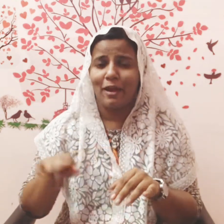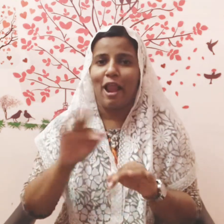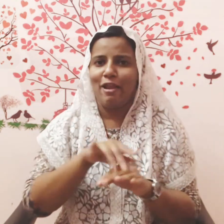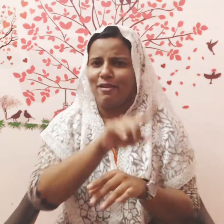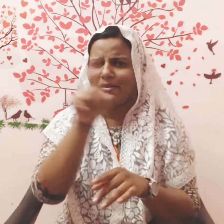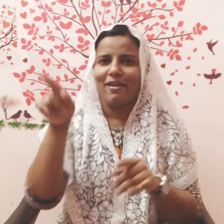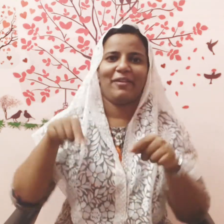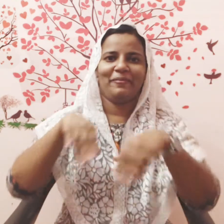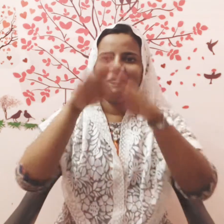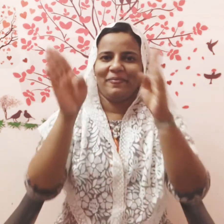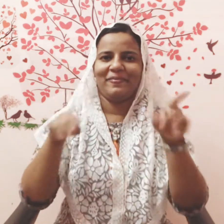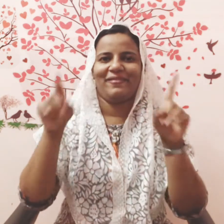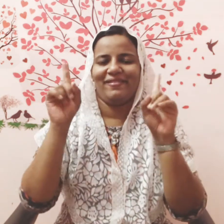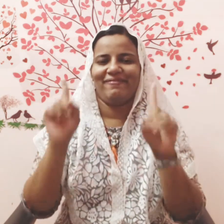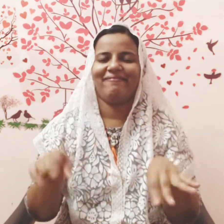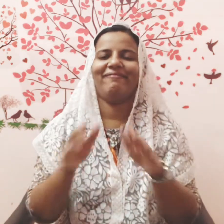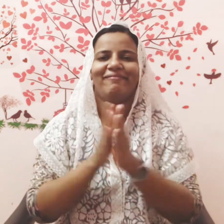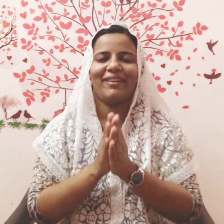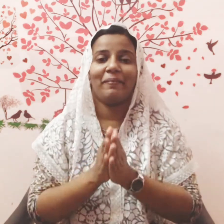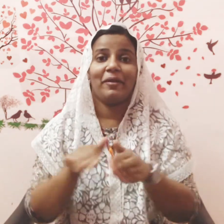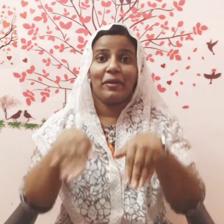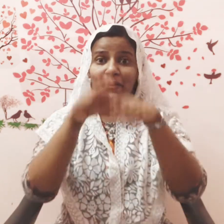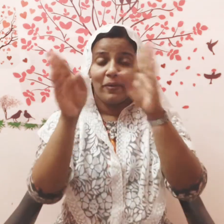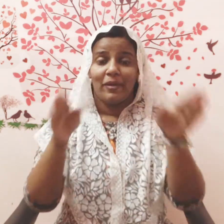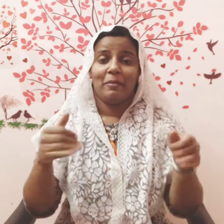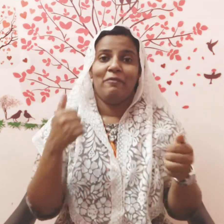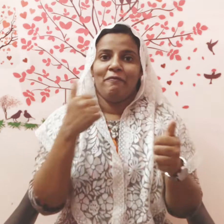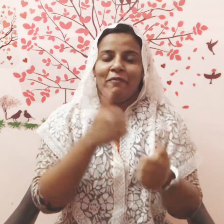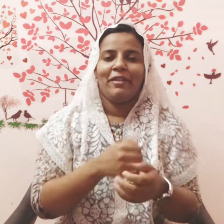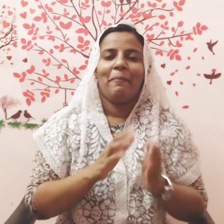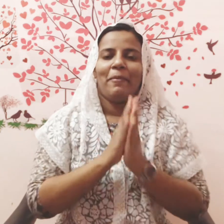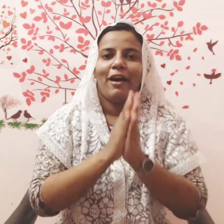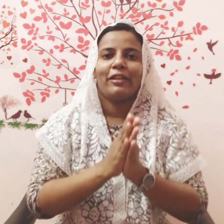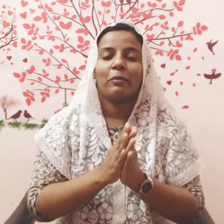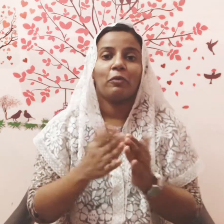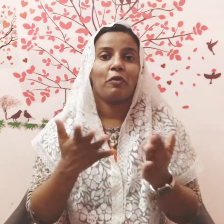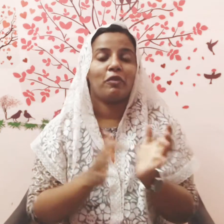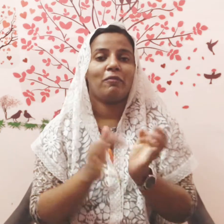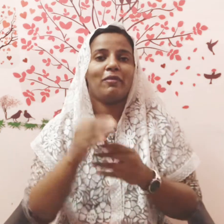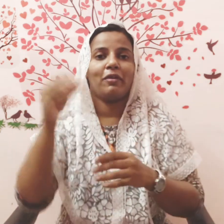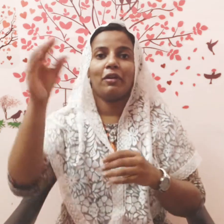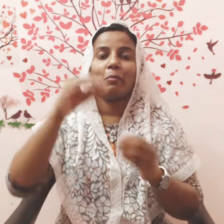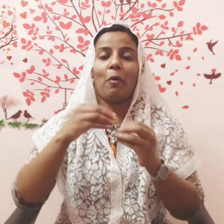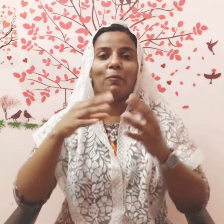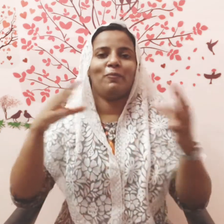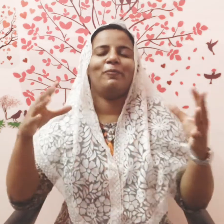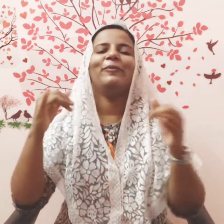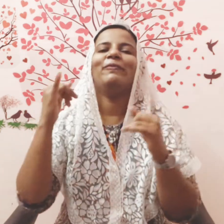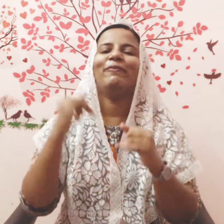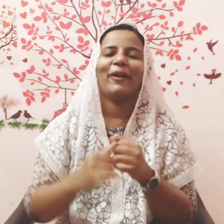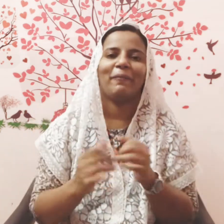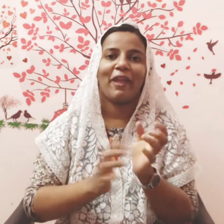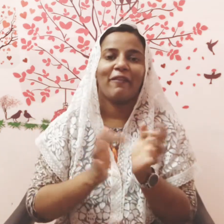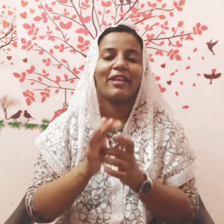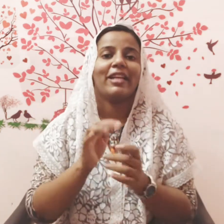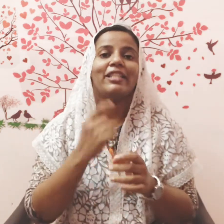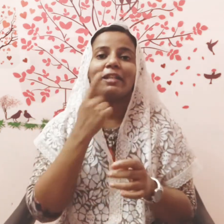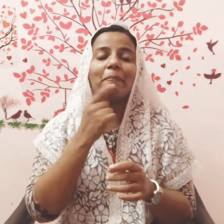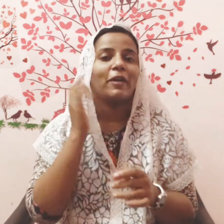ഇപ്പോഴേ അതിനുവേണ്ടി ഒരുങ്ങിക്കോണം. അവൻ അങ്ങനെ ഒരുങ്ങി വന്ന് പങ്കെടുക്കുമ്പോഴാണ് കർത്താവിൻ്റെ കൃപ നിങ്ങളുടെ ജീവിതത്തിൽ വർദ്ധിച്ചു വരുന്നത്. അവിടെയാണ് കർത്താവിൻ്റെ